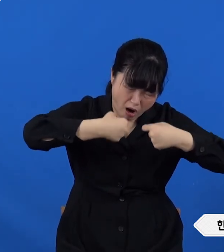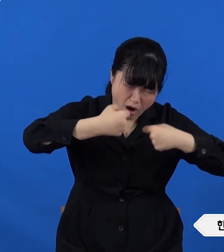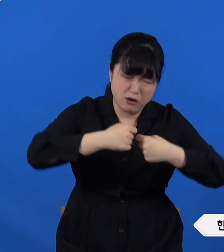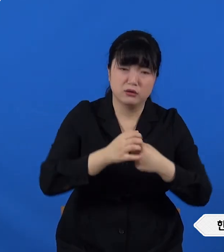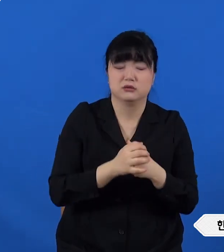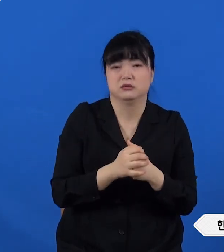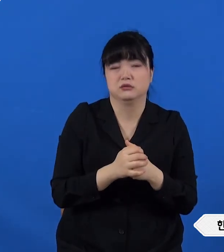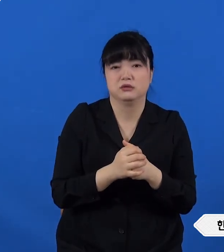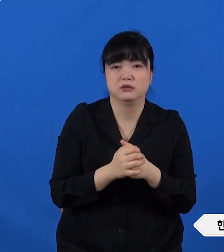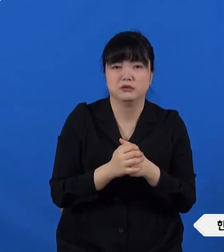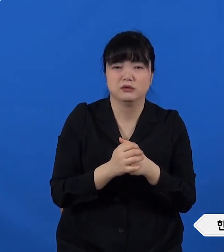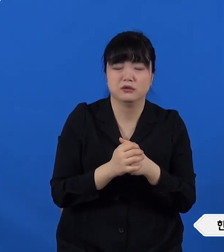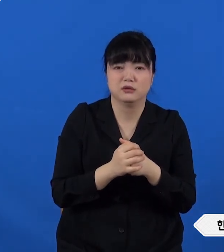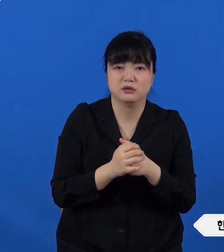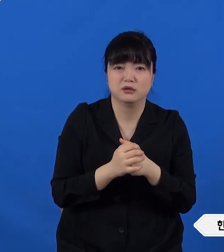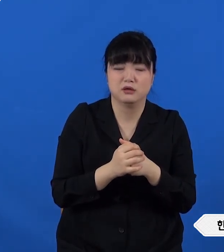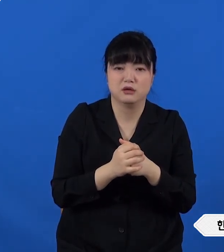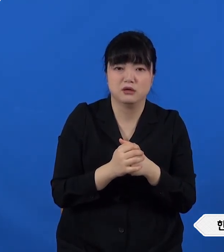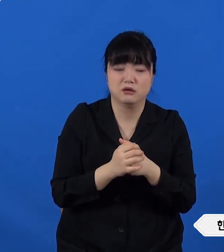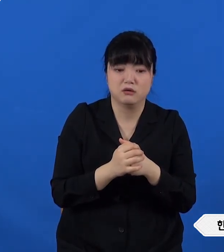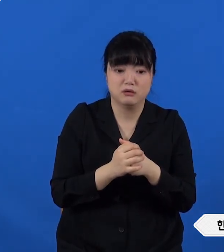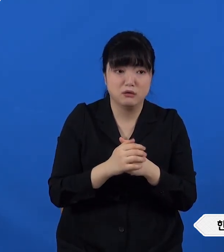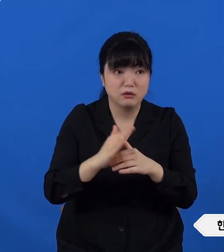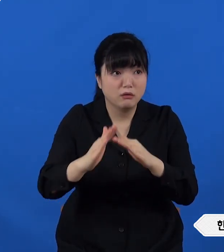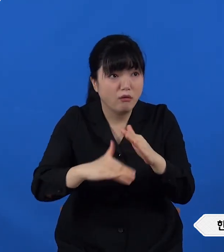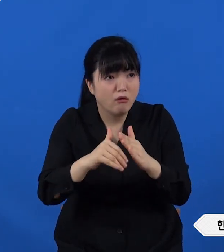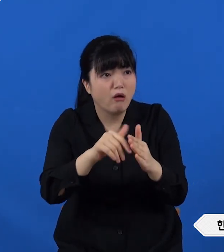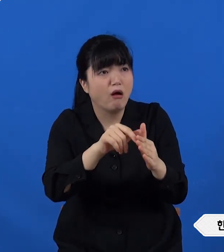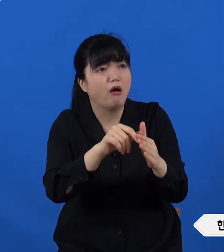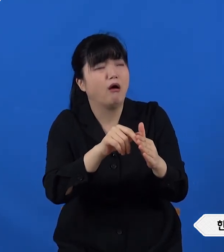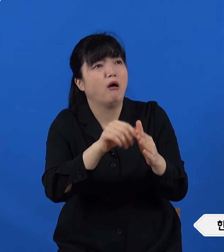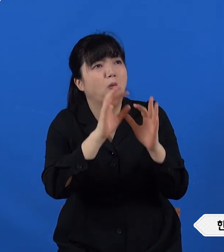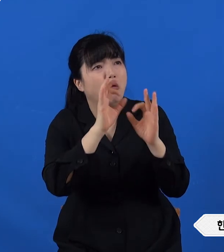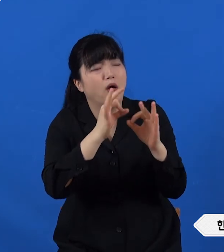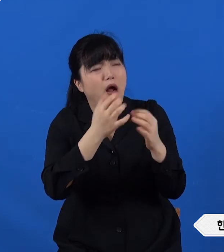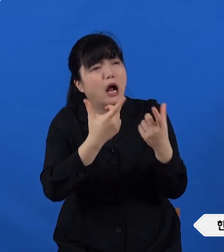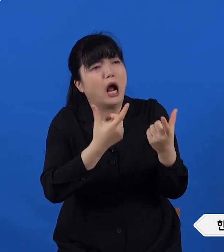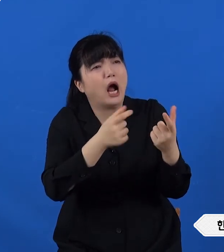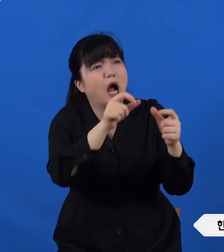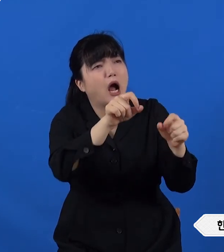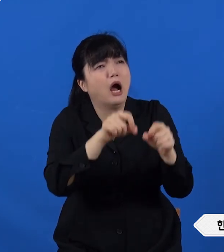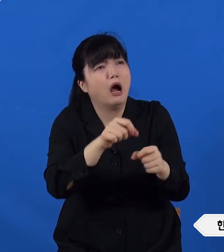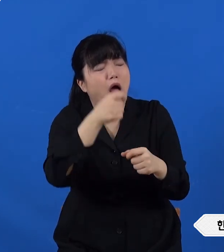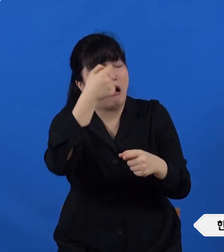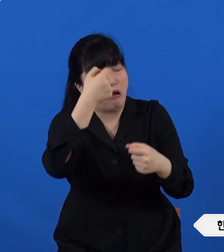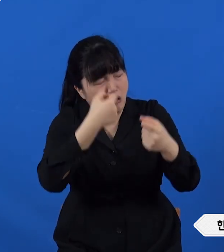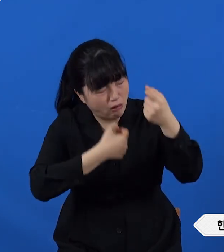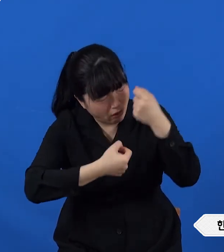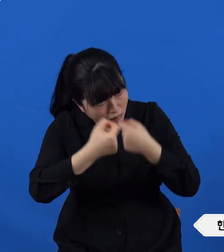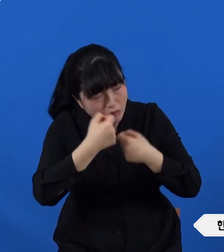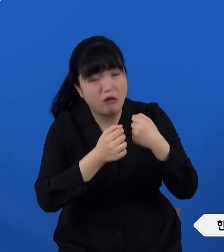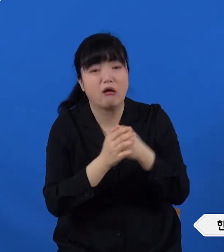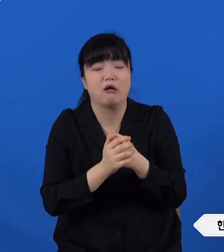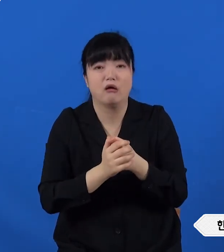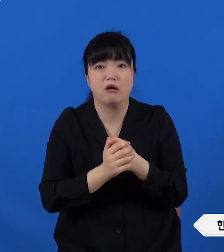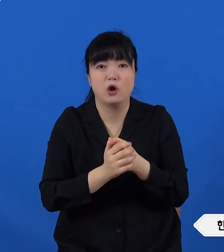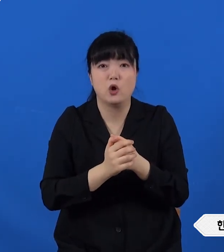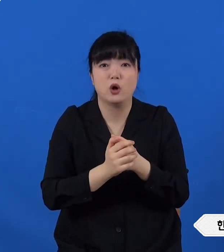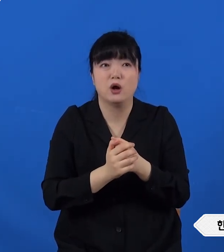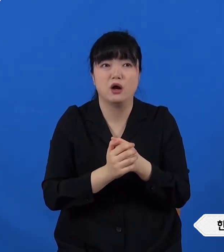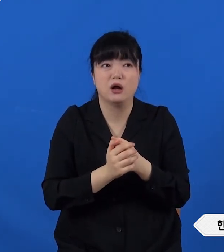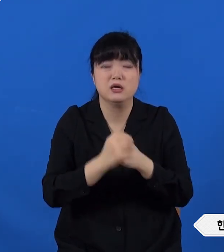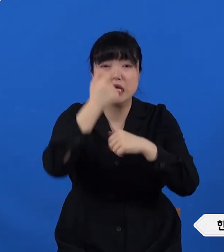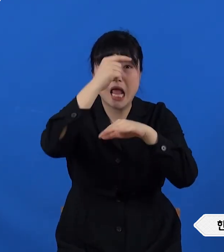하십니다. 그러니까 교인들이 전부 흐느껴 울었습니다. 교회가 눈물바다가